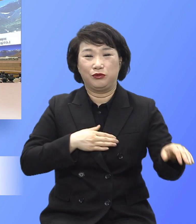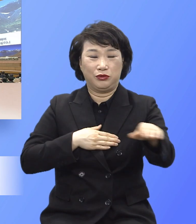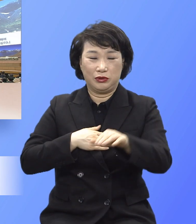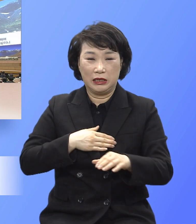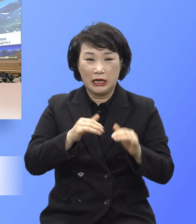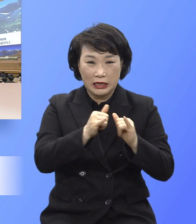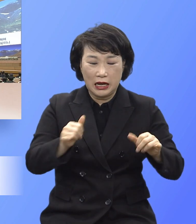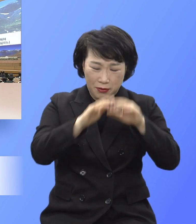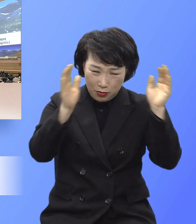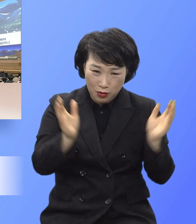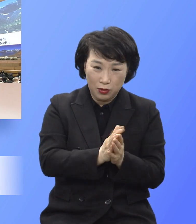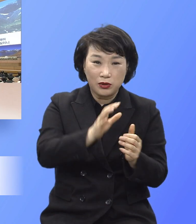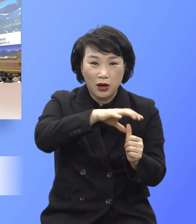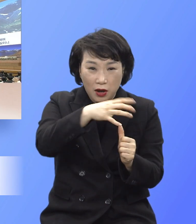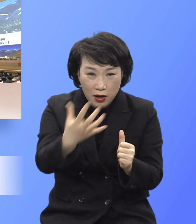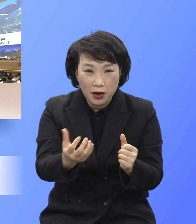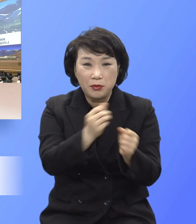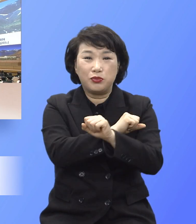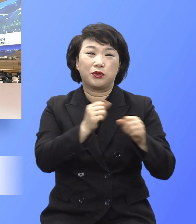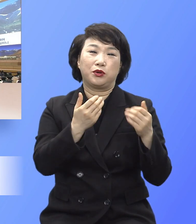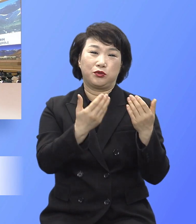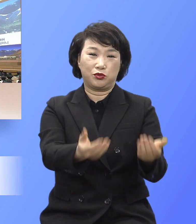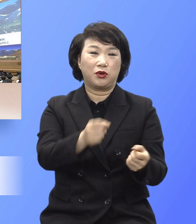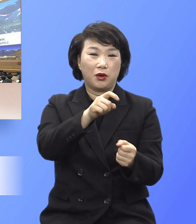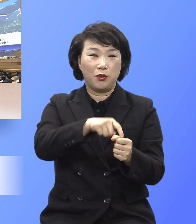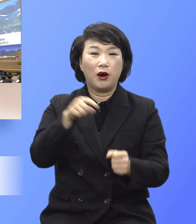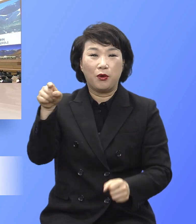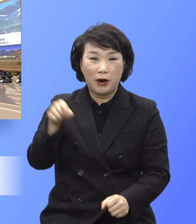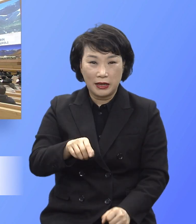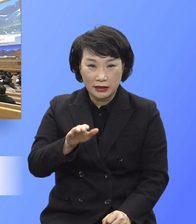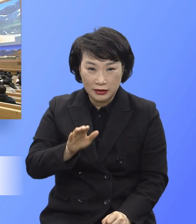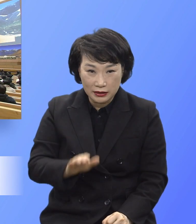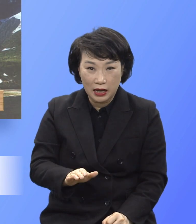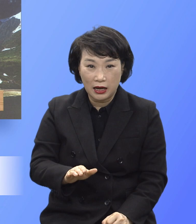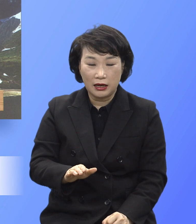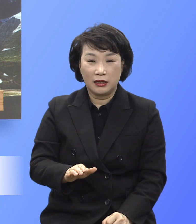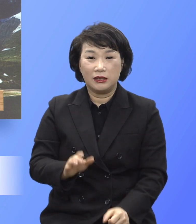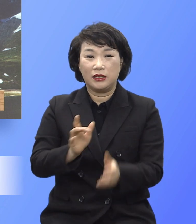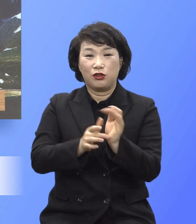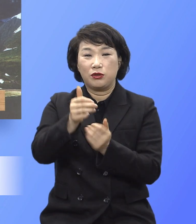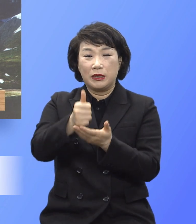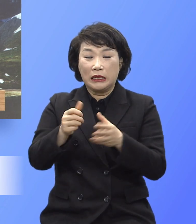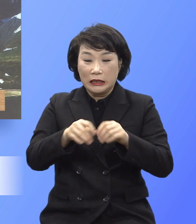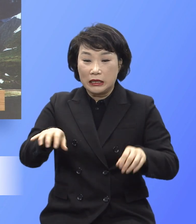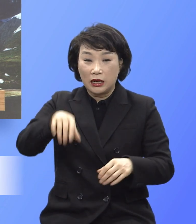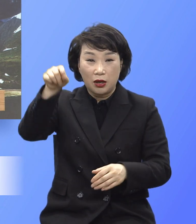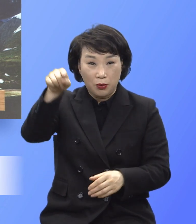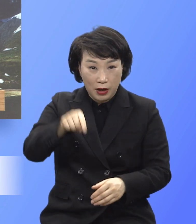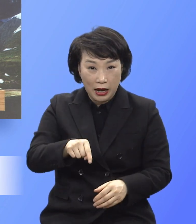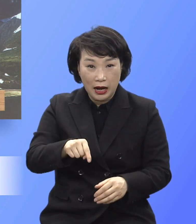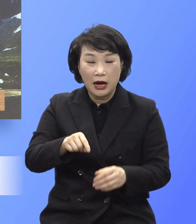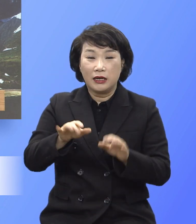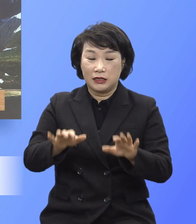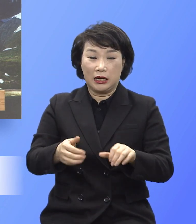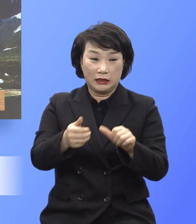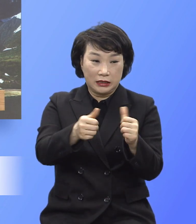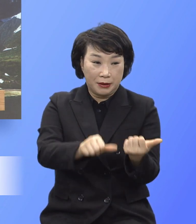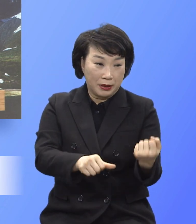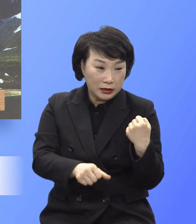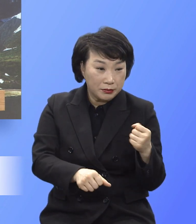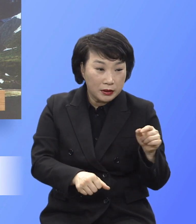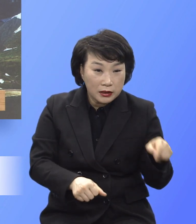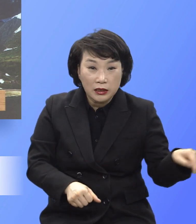나는 모든 자를 도와주려고 예수님이 이 땅에 오셔서 사망의